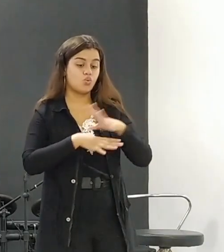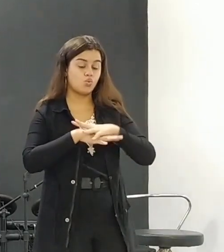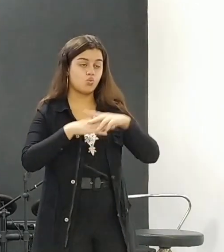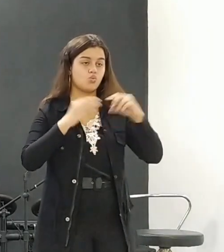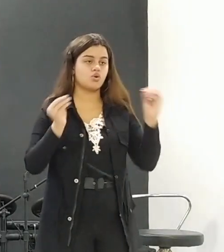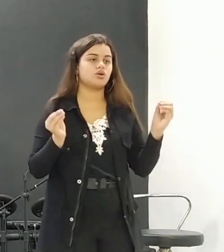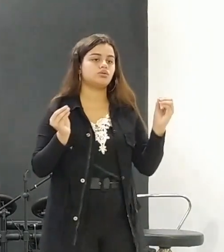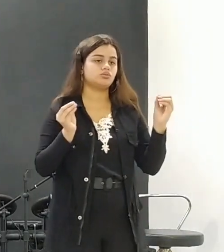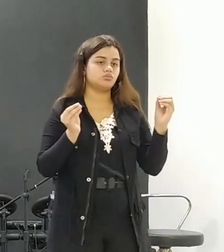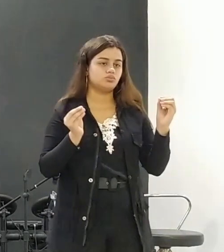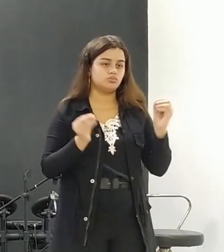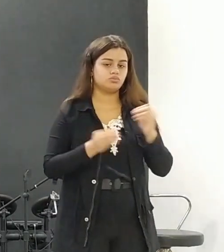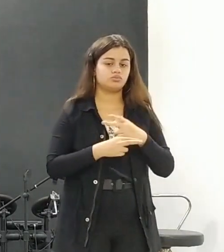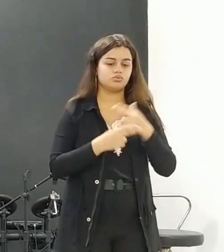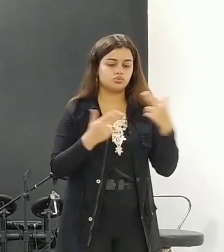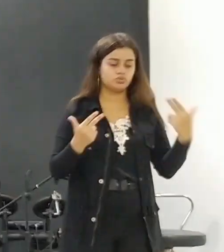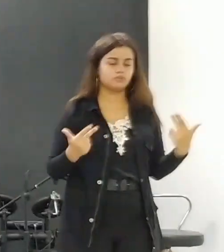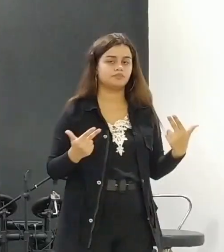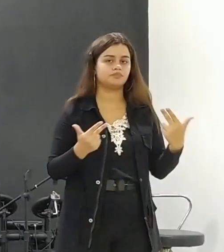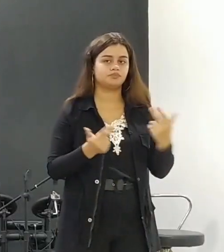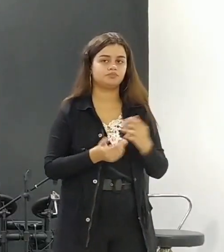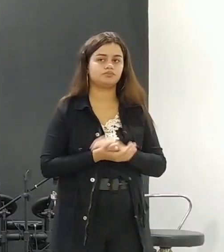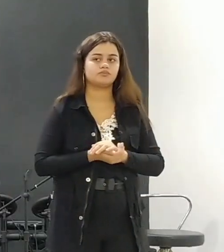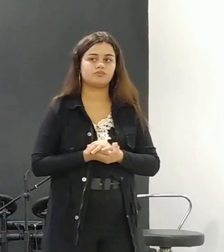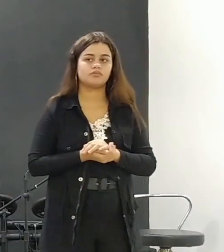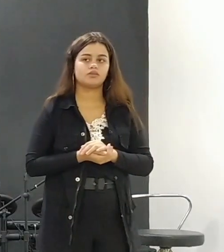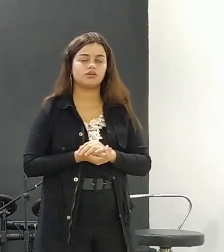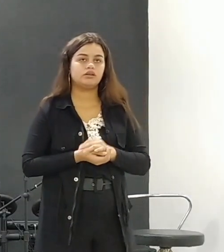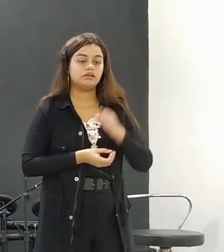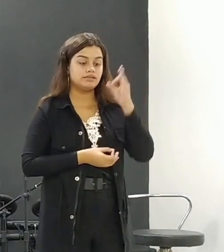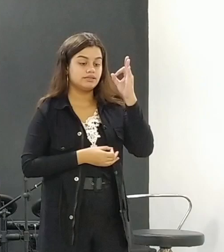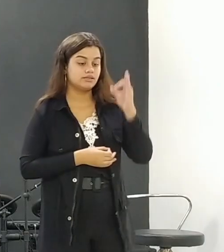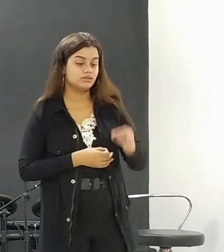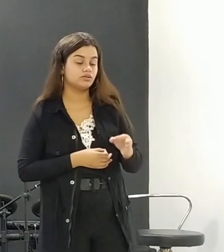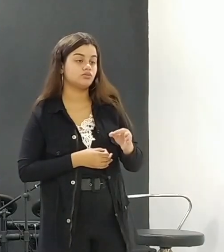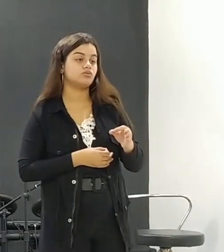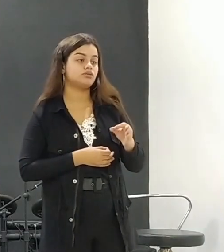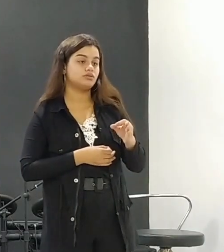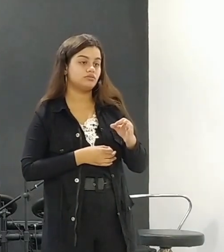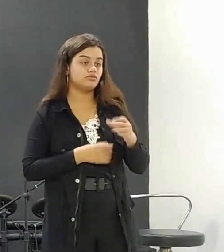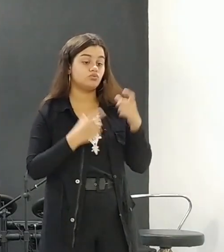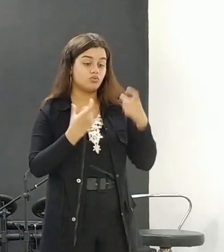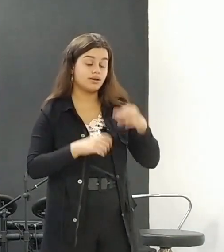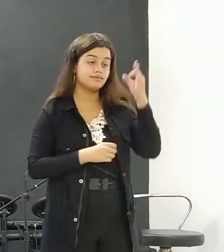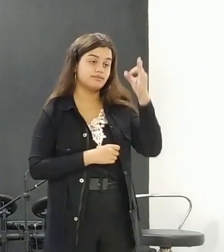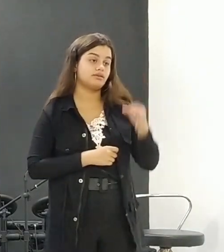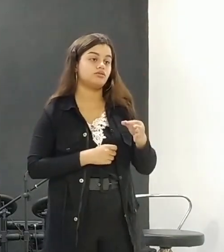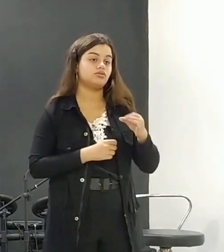relações. Ele vem colocando as coisas no seu devido lugar. Jesus